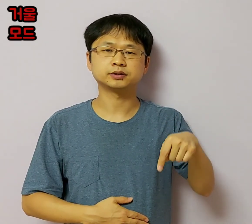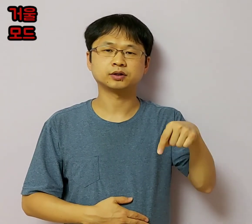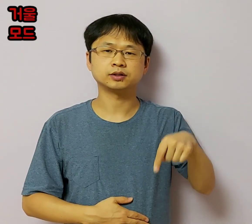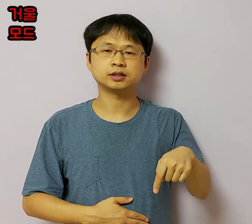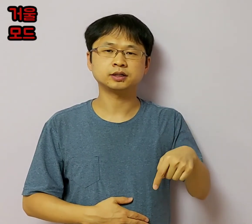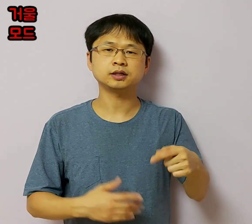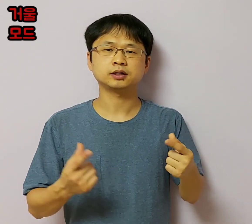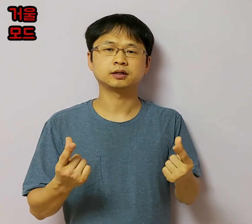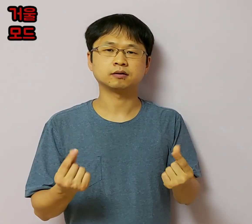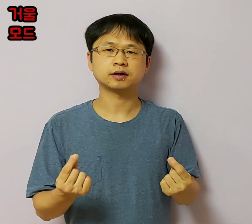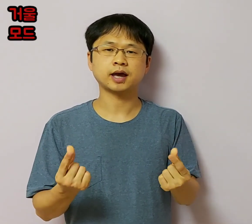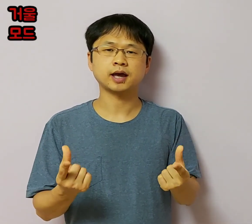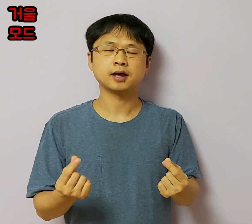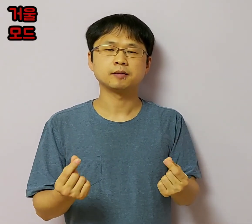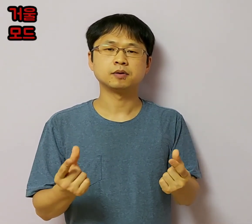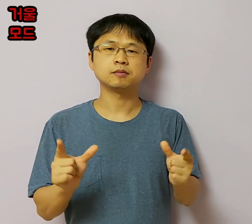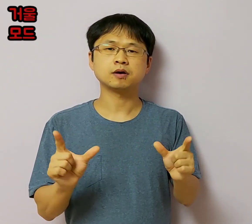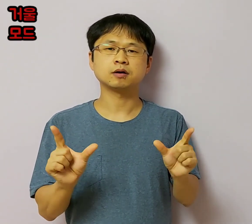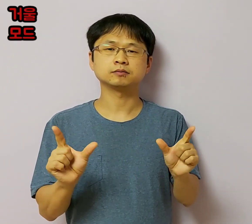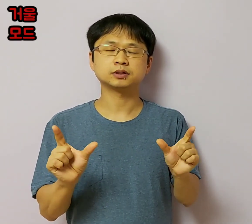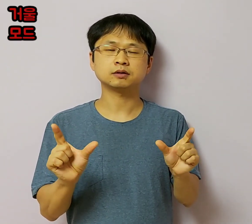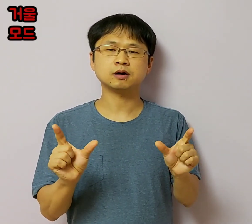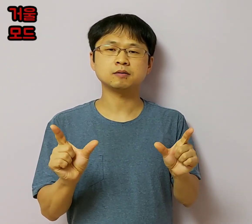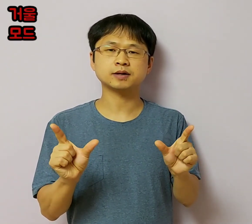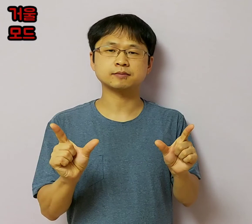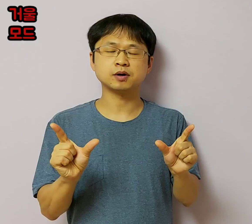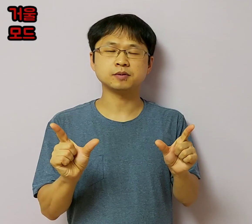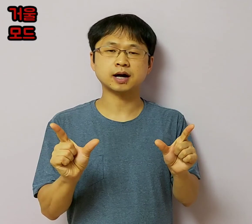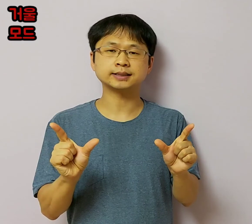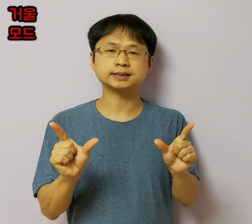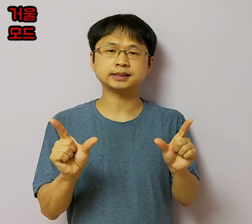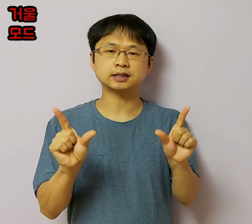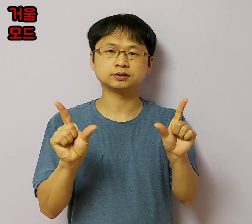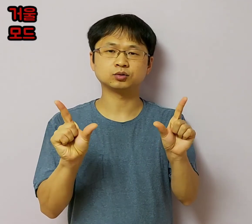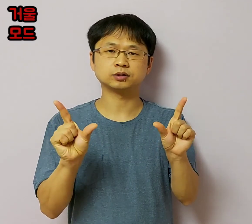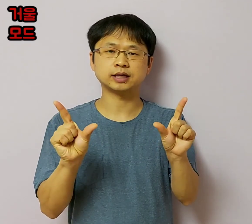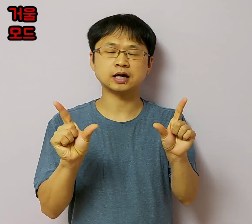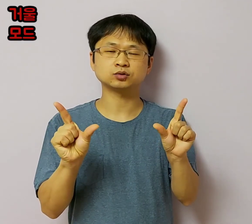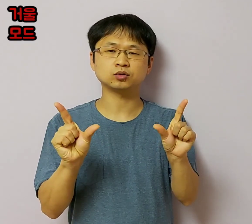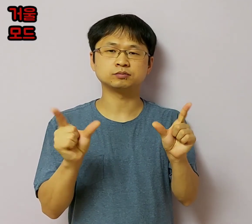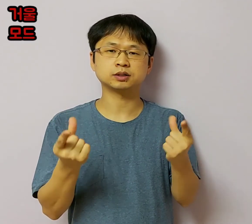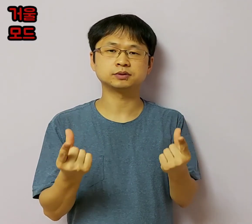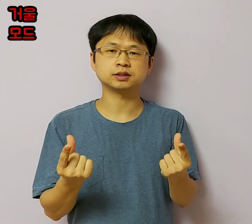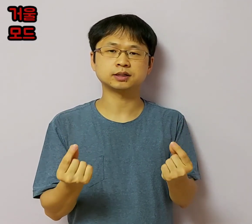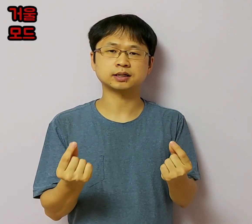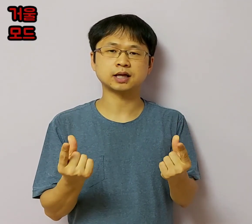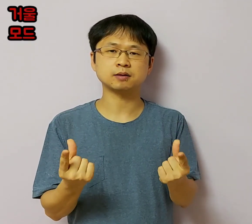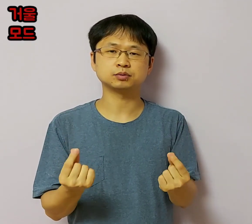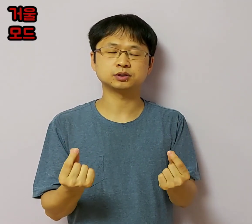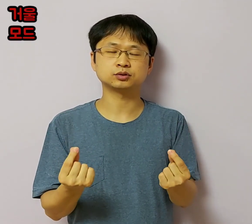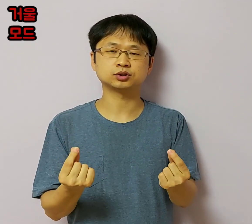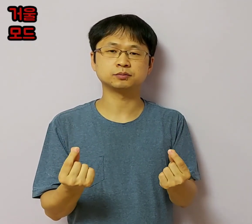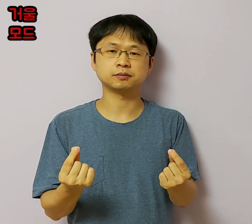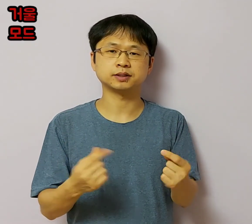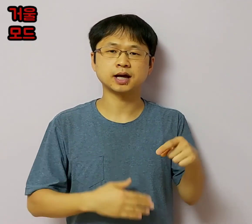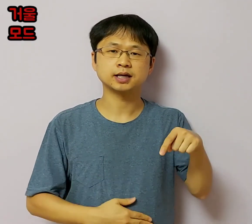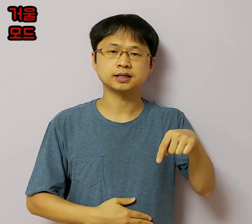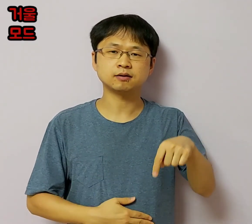배웠죠. 이렇게 뭐뭐처럼 같이 하는 수어는 양손 엄지검지를 딱딱 부딪혀 주시면 됩니다.